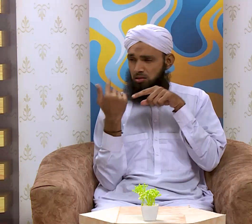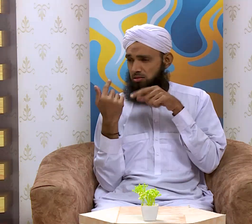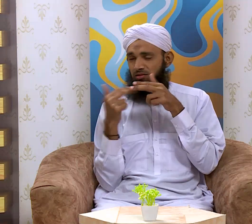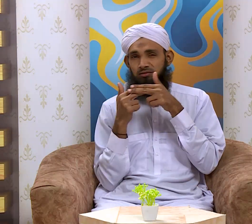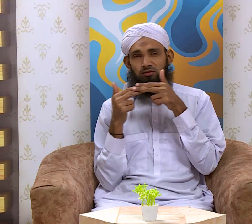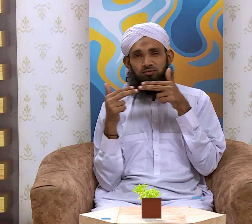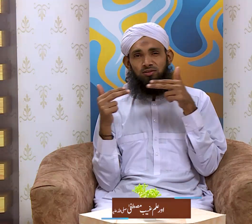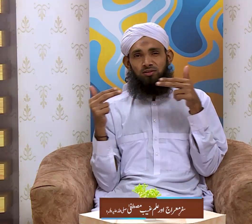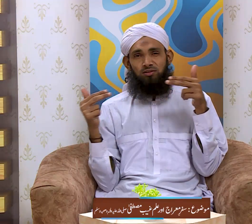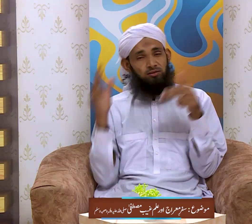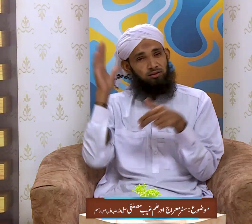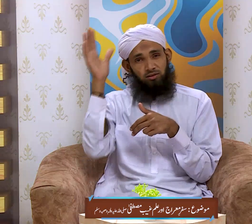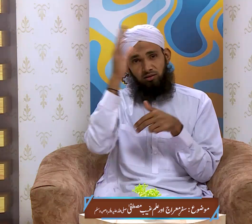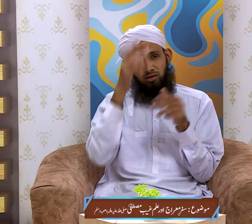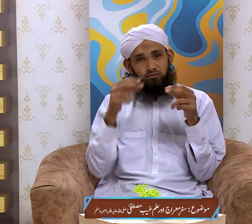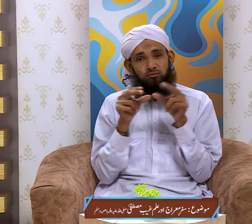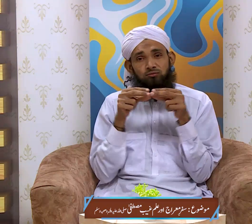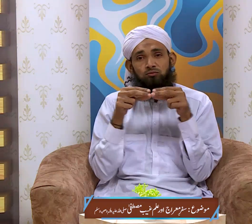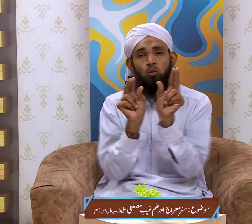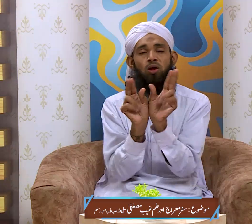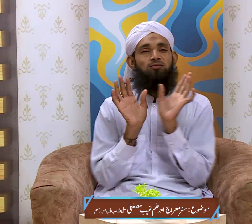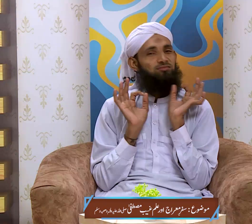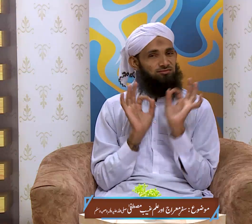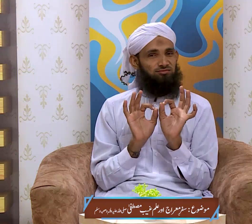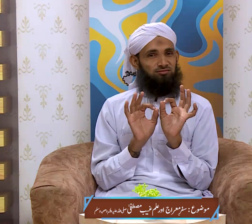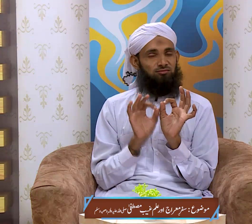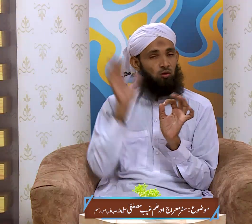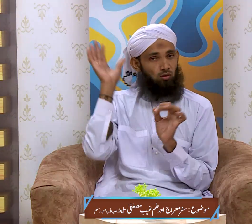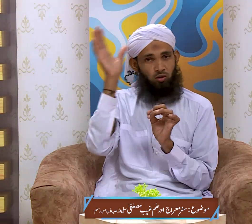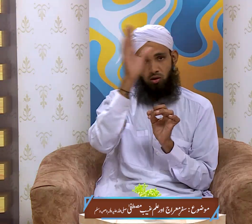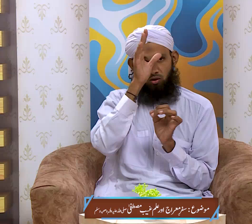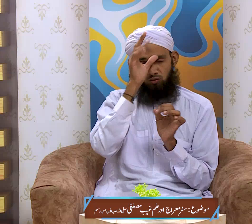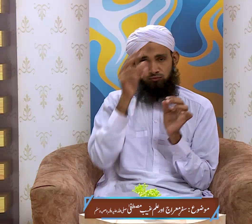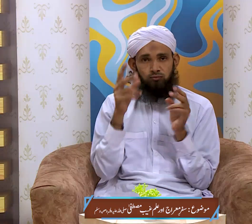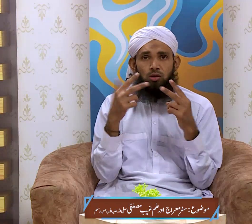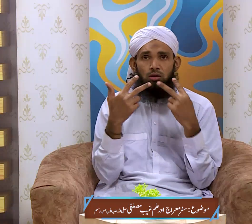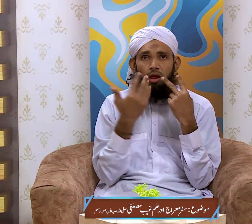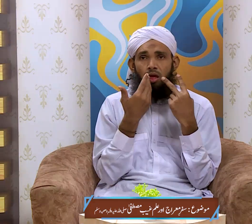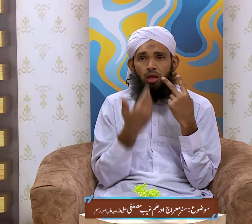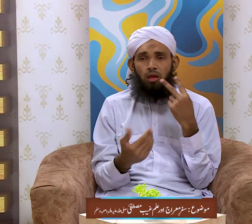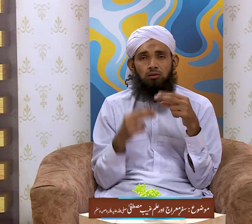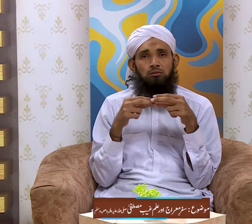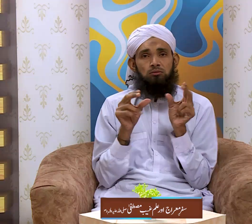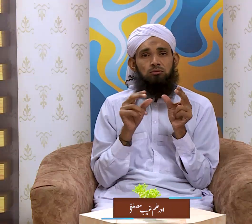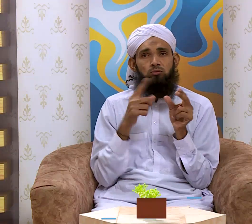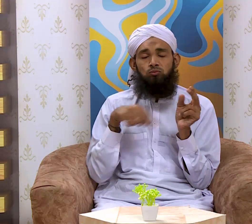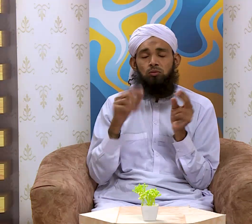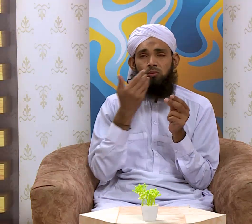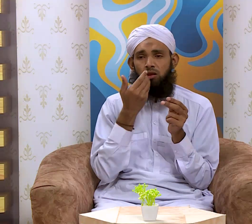کو کفار کے سامنے بیان کیا، ان غیر مسلموں کے سامنے بیان کیا، تو انہیں سخت تعجب ہوا، اور آپ